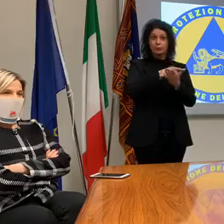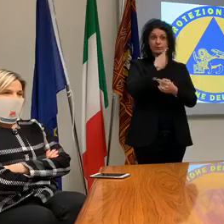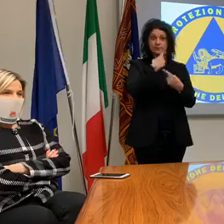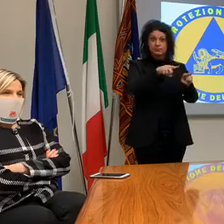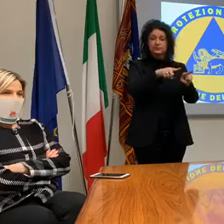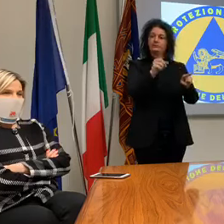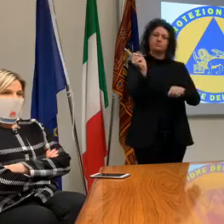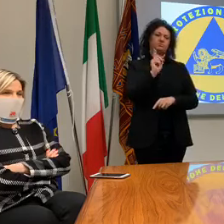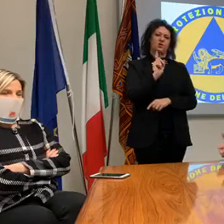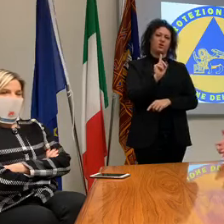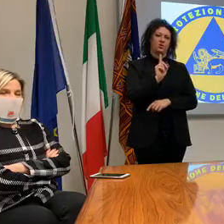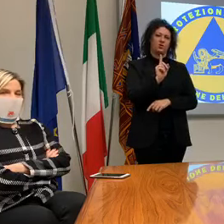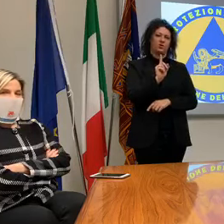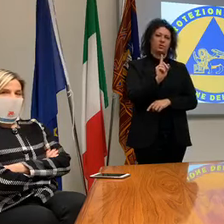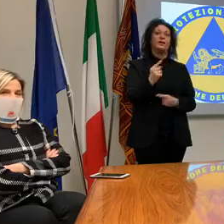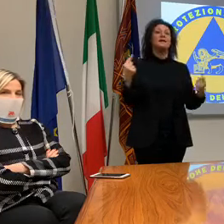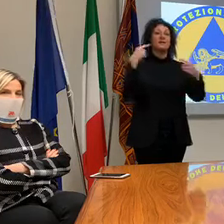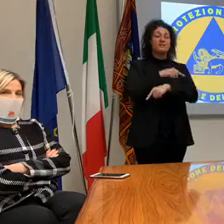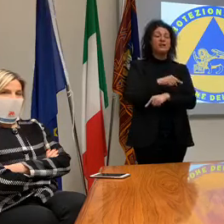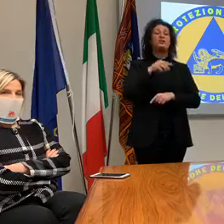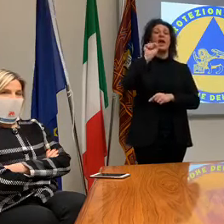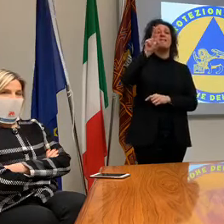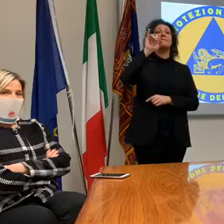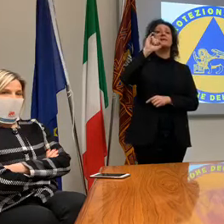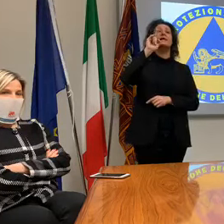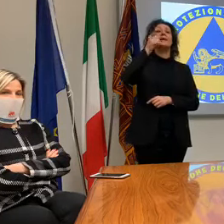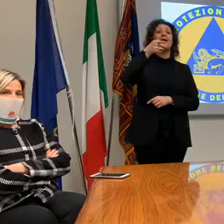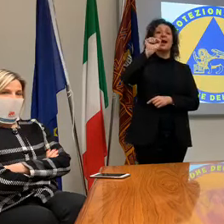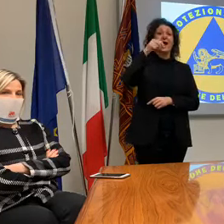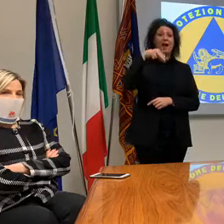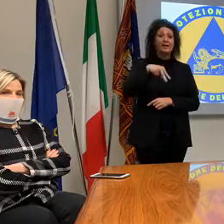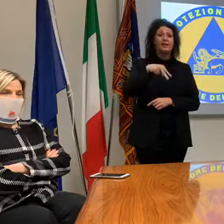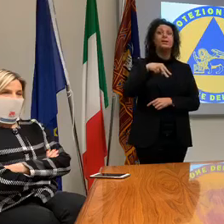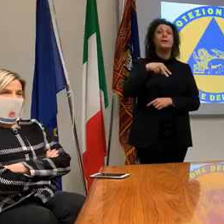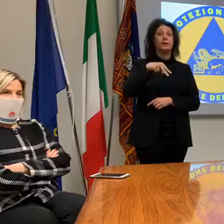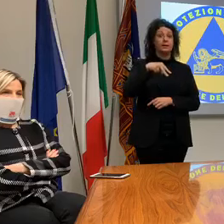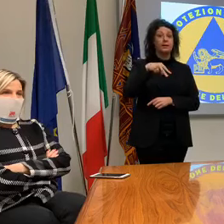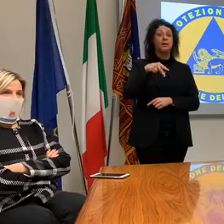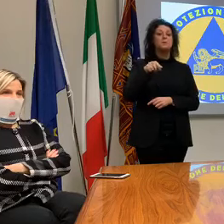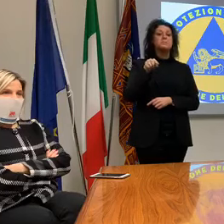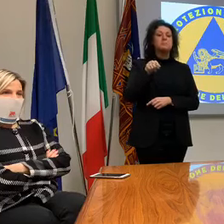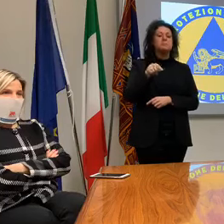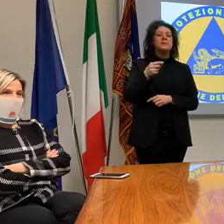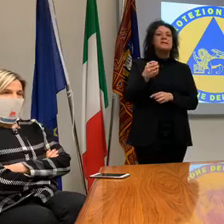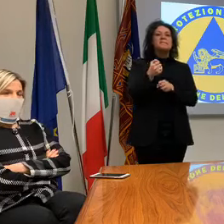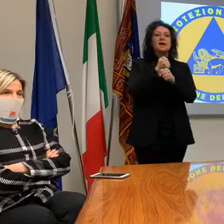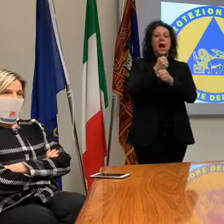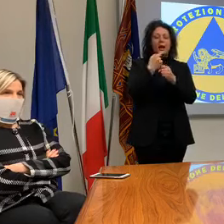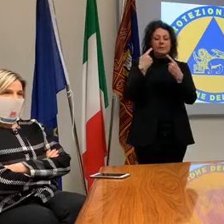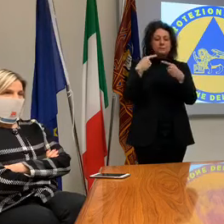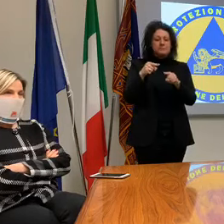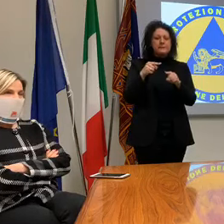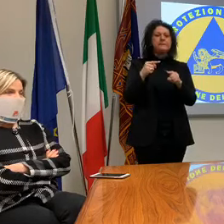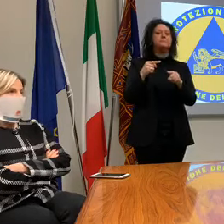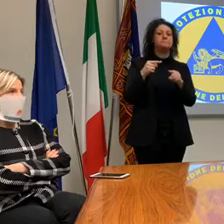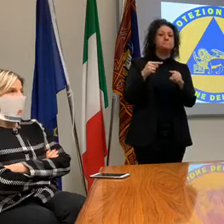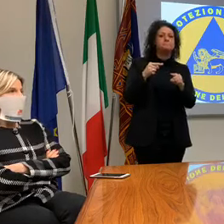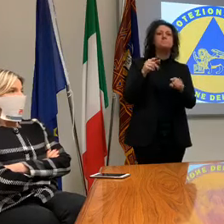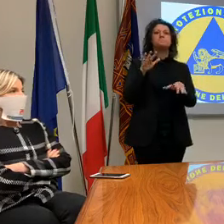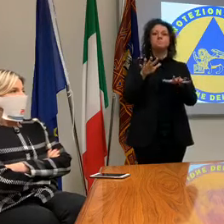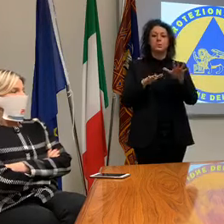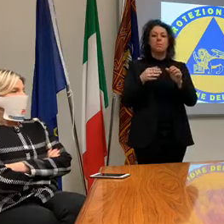di cosa si trattava. L'Avican, diciamocelo fino in fondo, ha un punto di domanda. Cercheremo di capire. Qualcuno